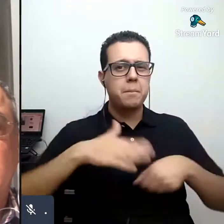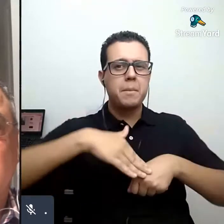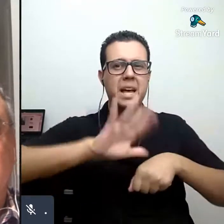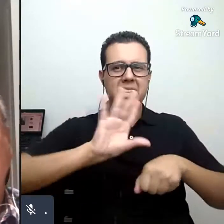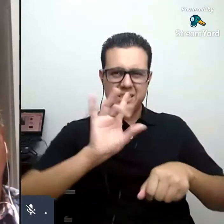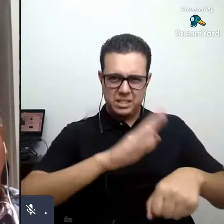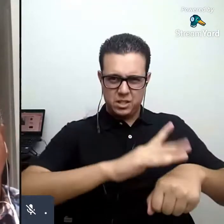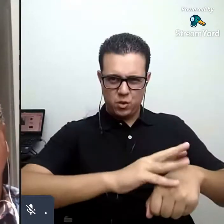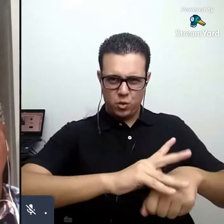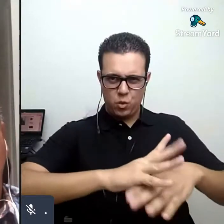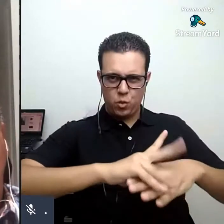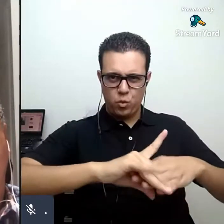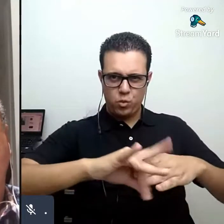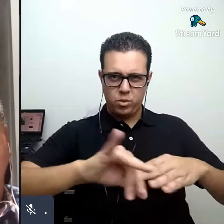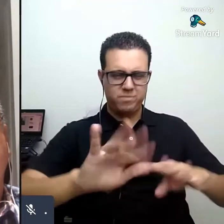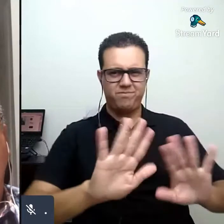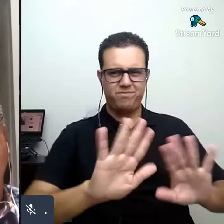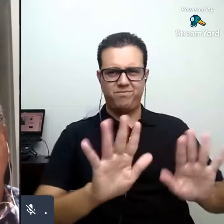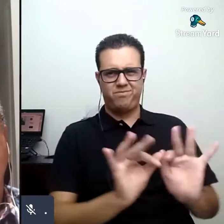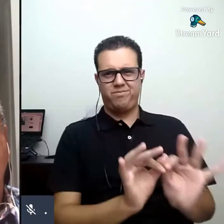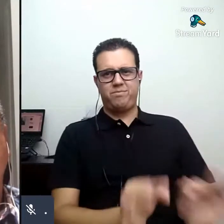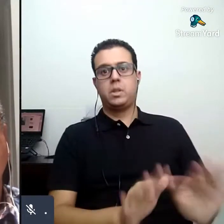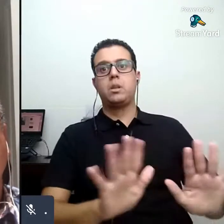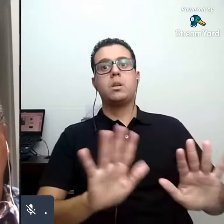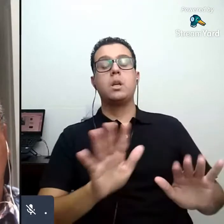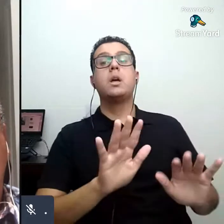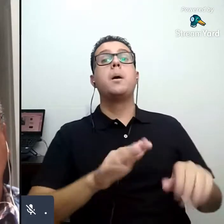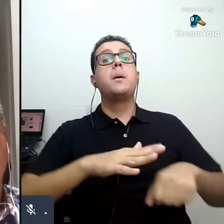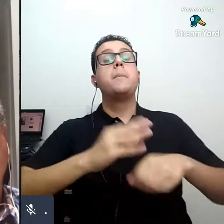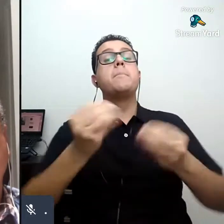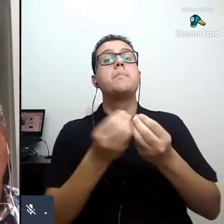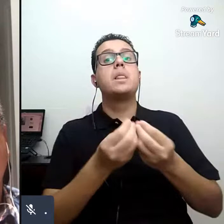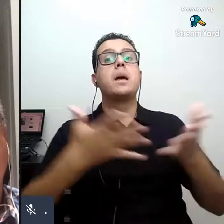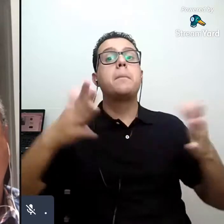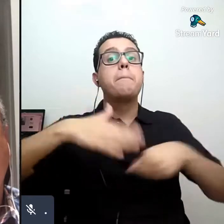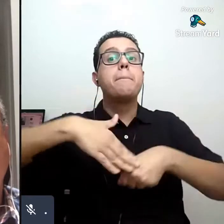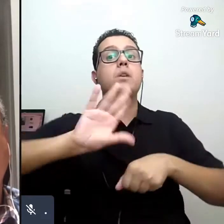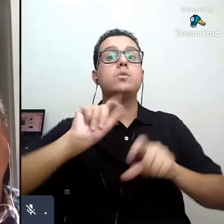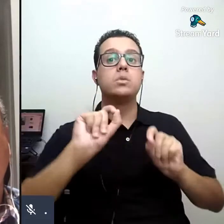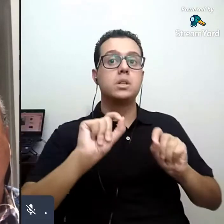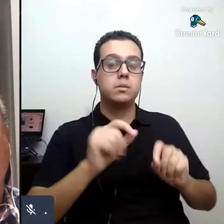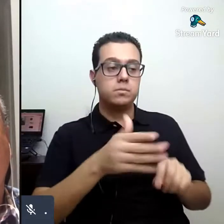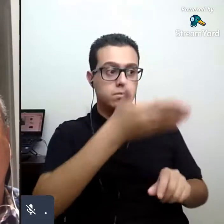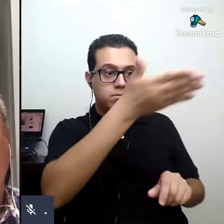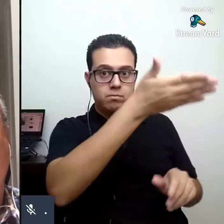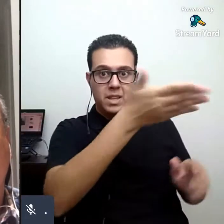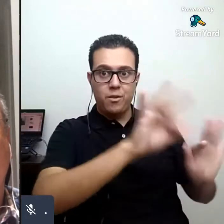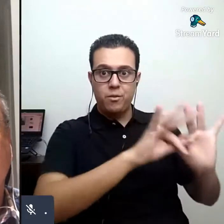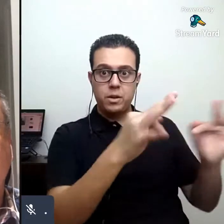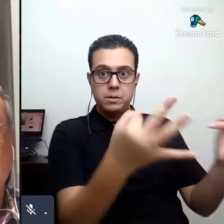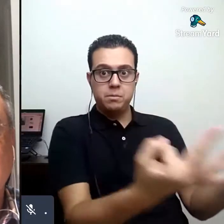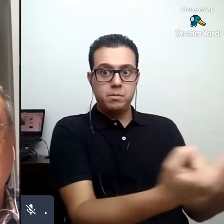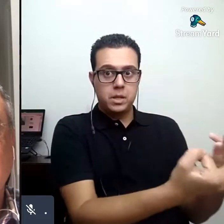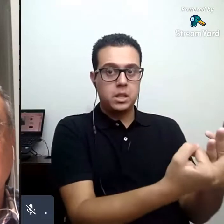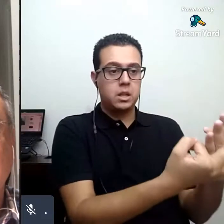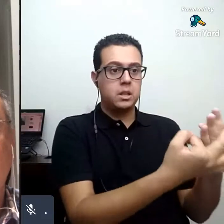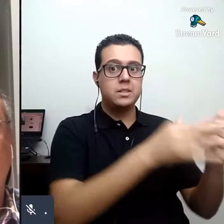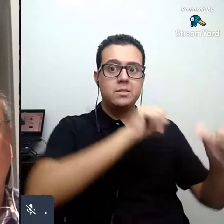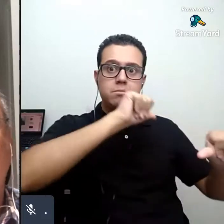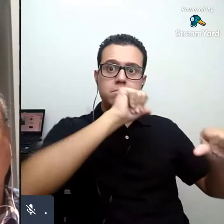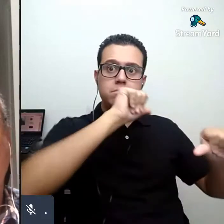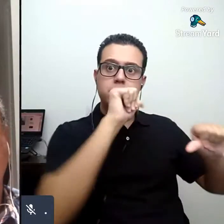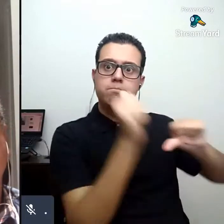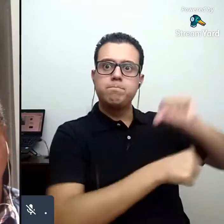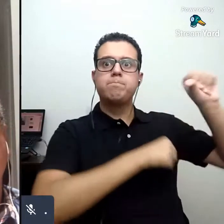com que aqueles corações fossem transformados, crendo que ele era o Messias,